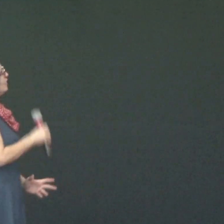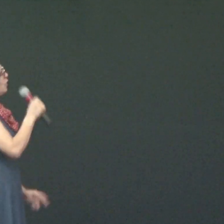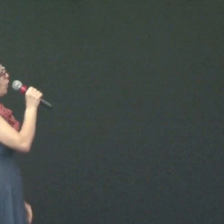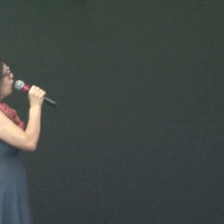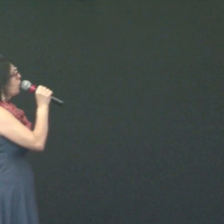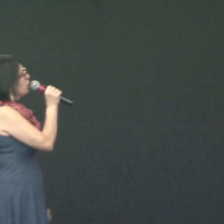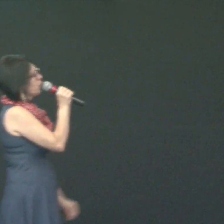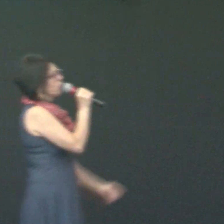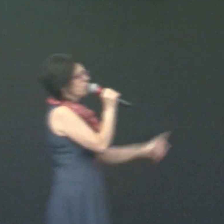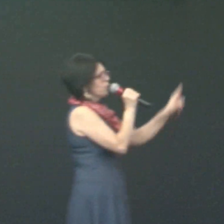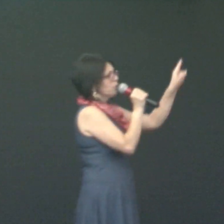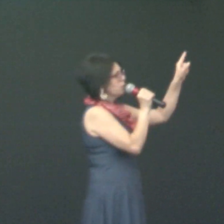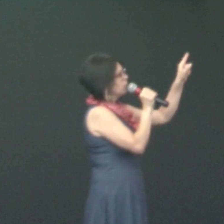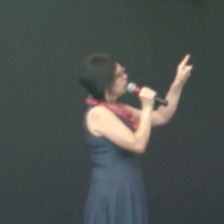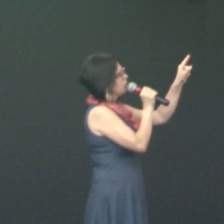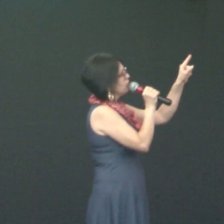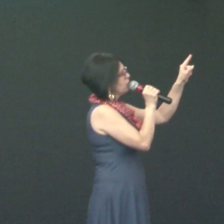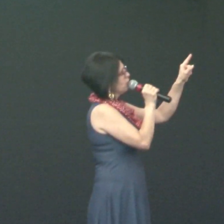Podem liberar o vídeo, por favor?